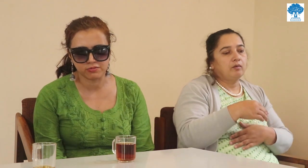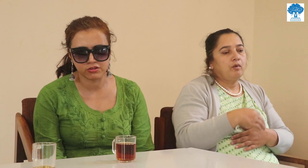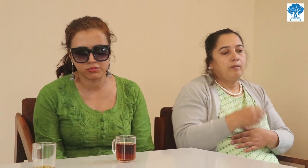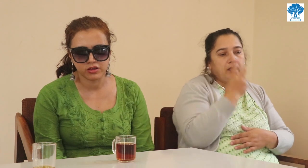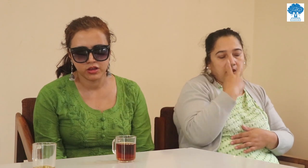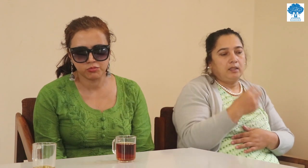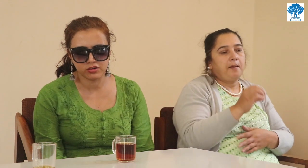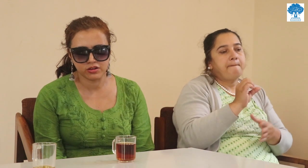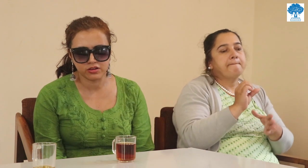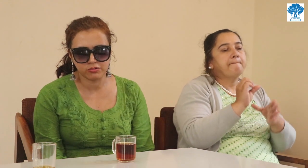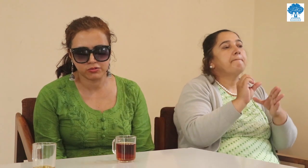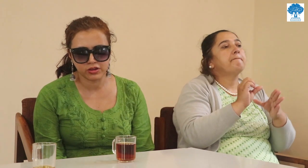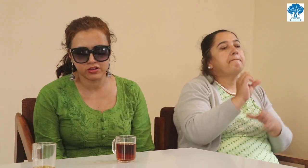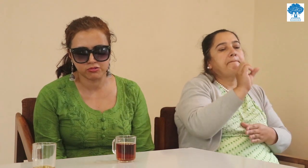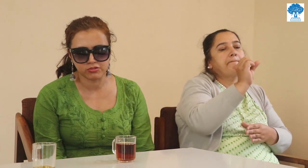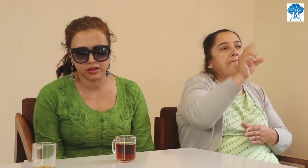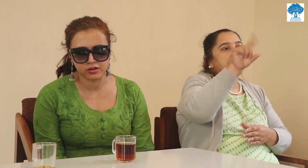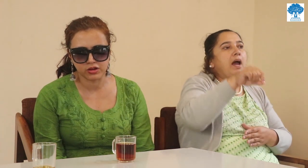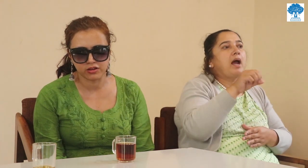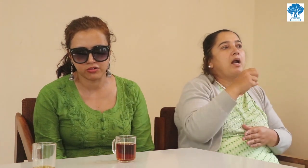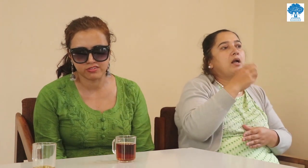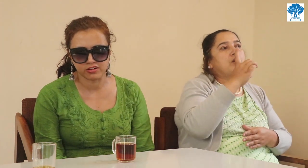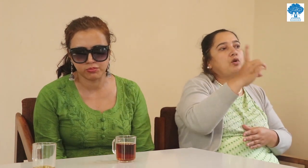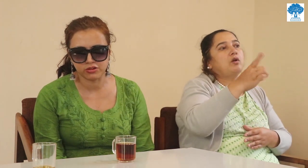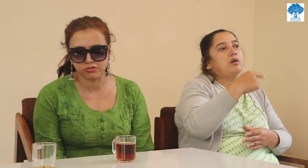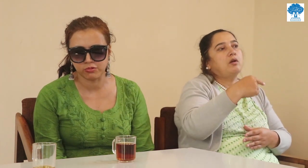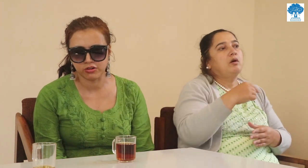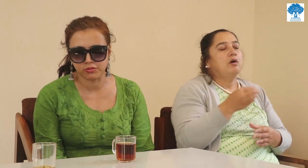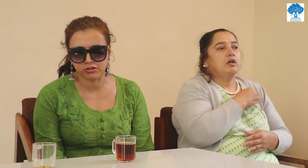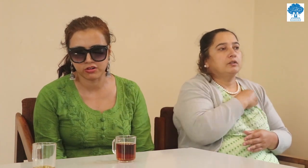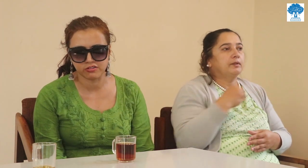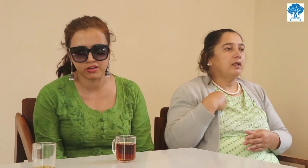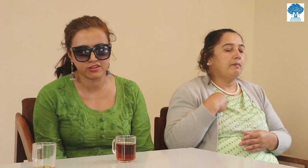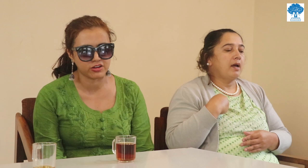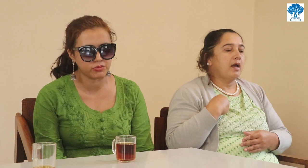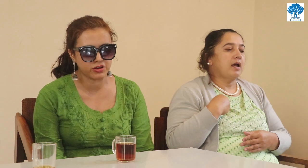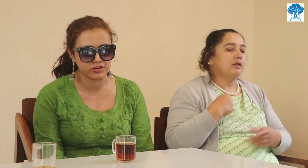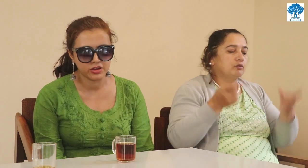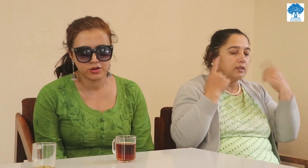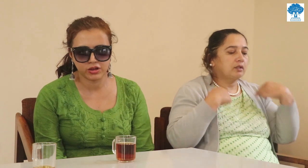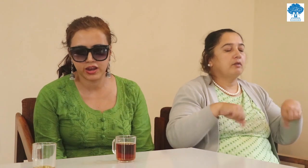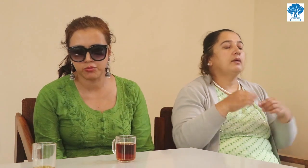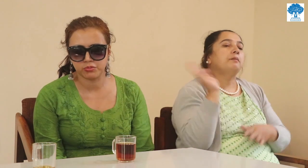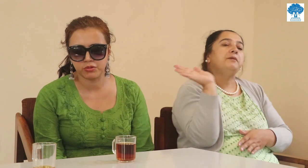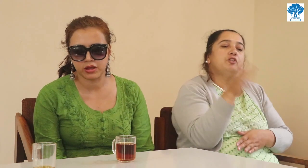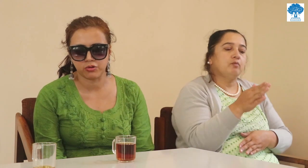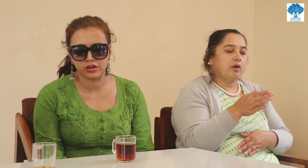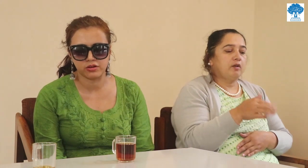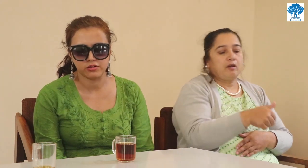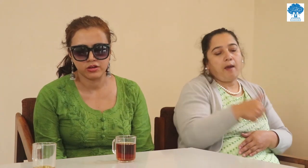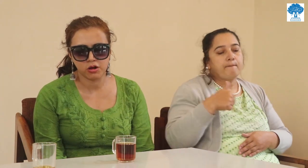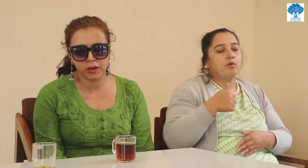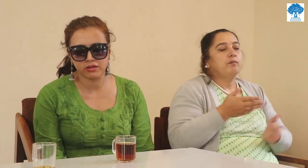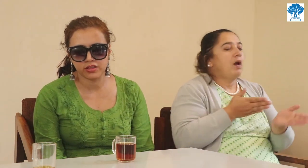पाटन हस्पिटलमा मैले लेबर पेनले रुँदाखेरि मलाई नर्सहरूले पिट्नु हो अथवा डक्टर स्वास्थ्य कर्मीबाटै मलाई राम्रो व्यवहार